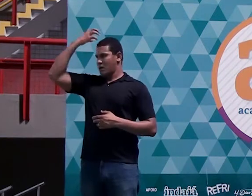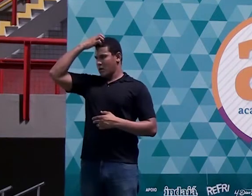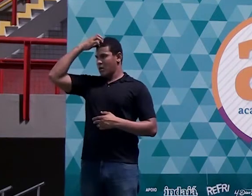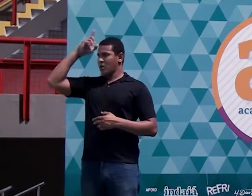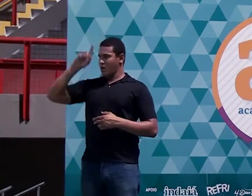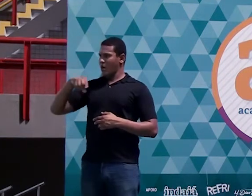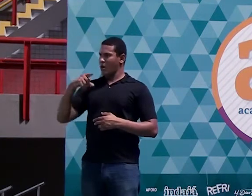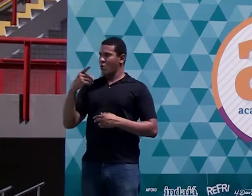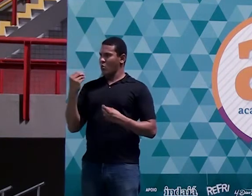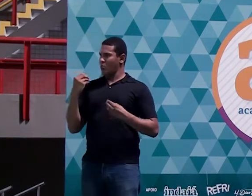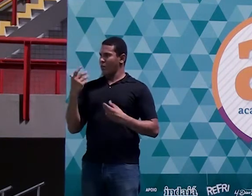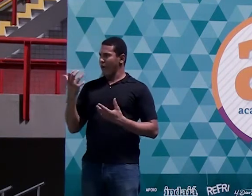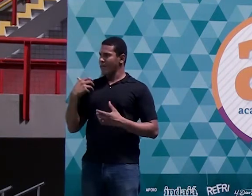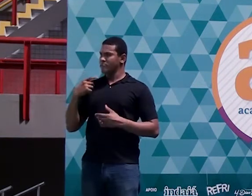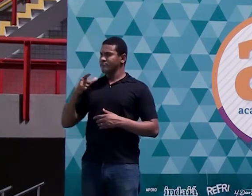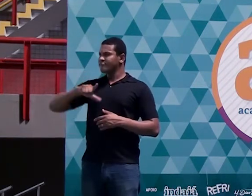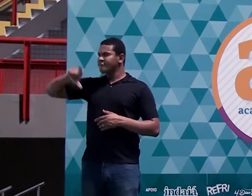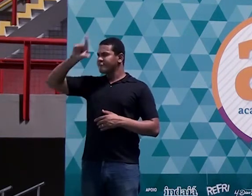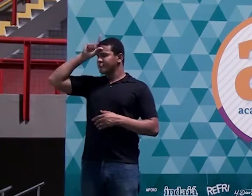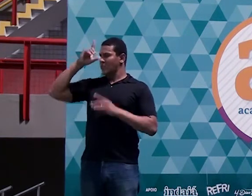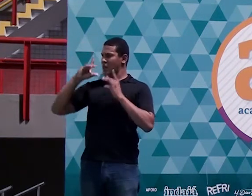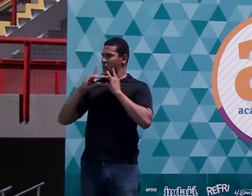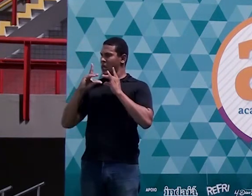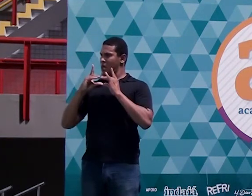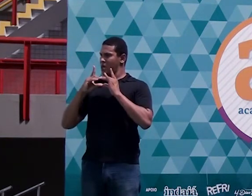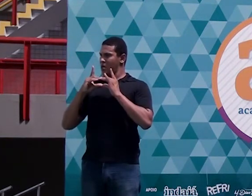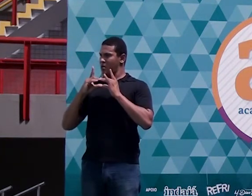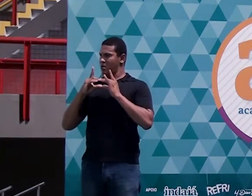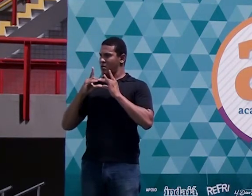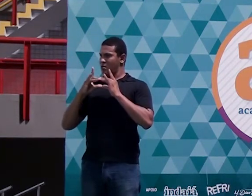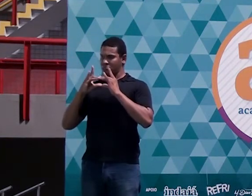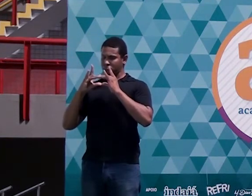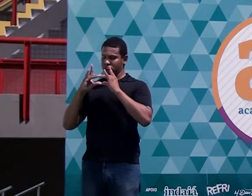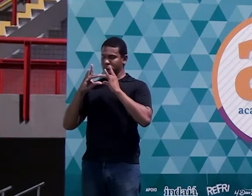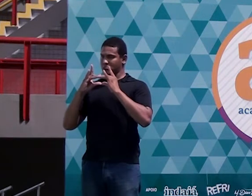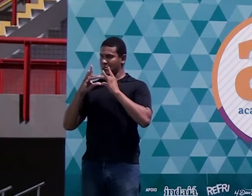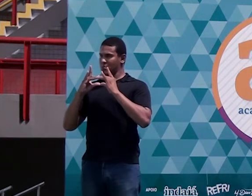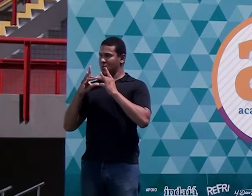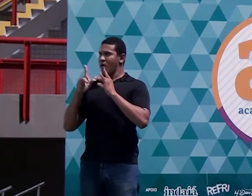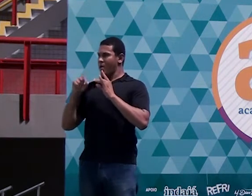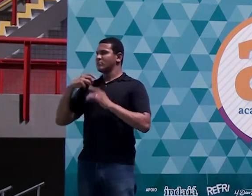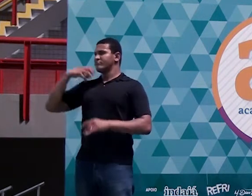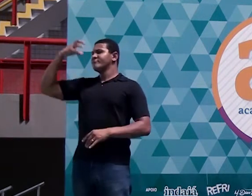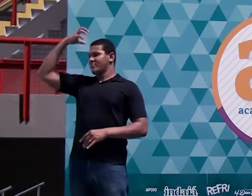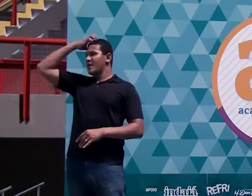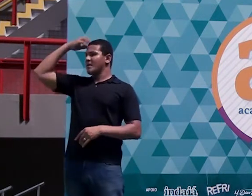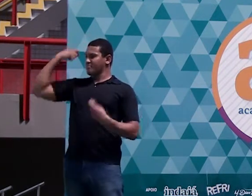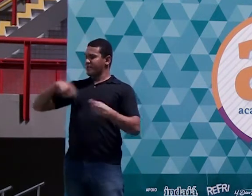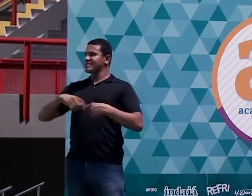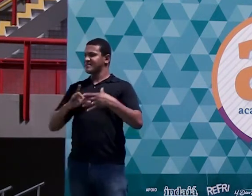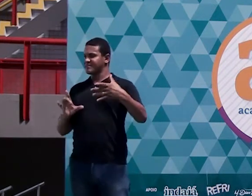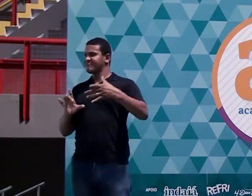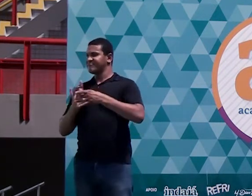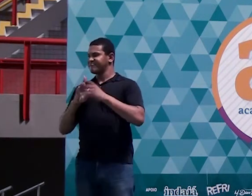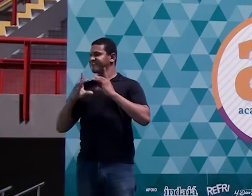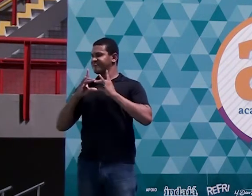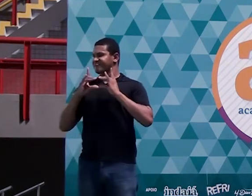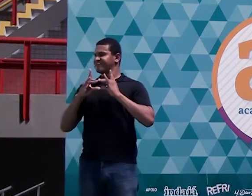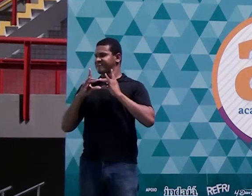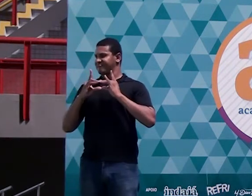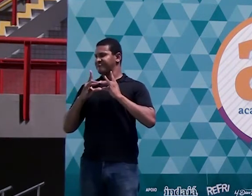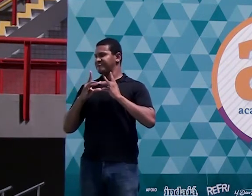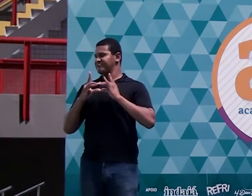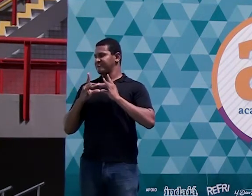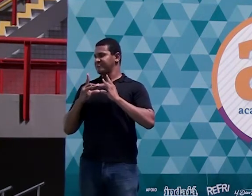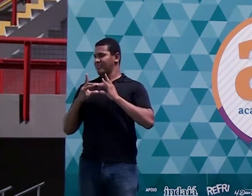a liderança, se aliaram aos senhores feudais. Verdadeiro. Os reis tiveram que se aliar aos senhores feudais. Então a